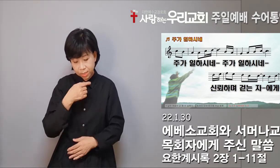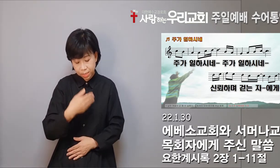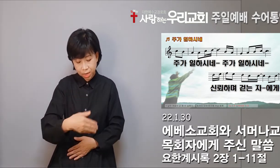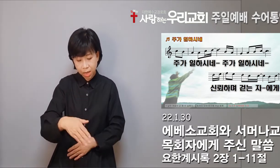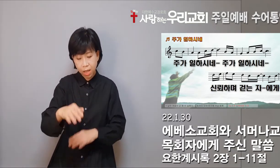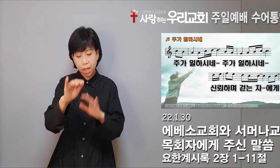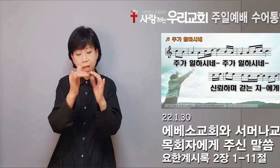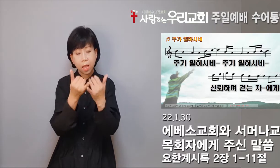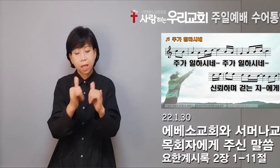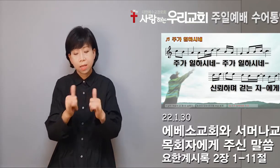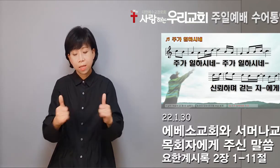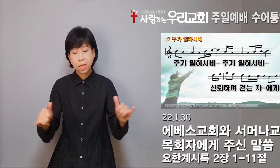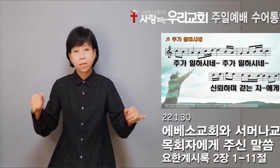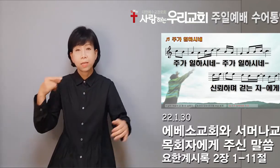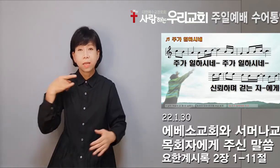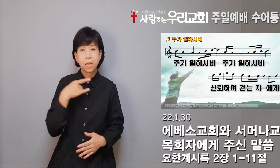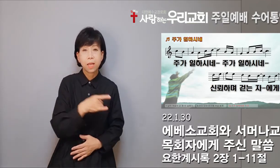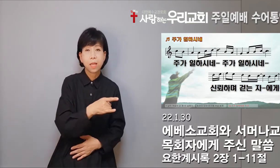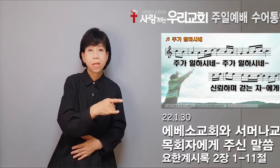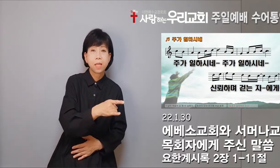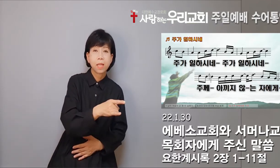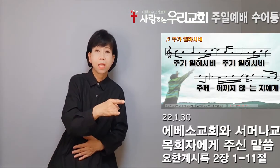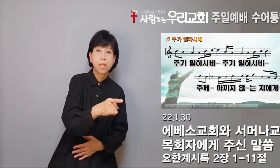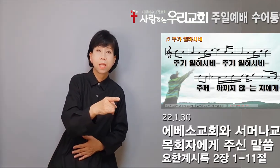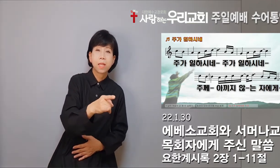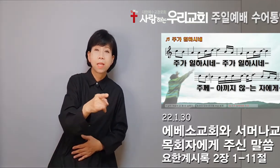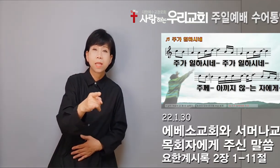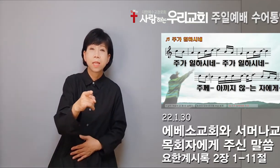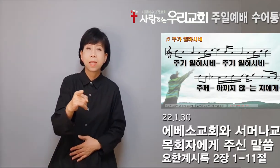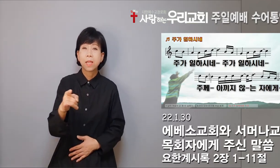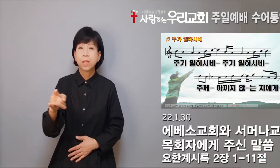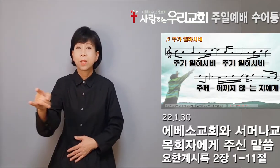신뢰하며 걷는 자의 주가